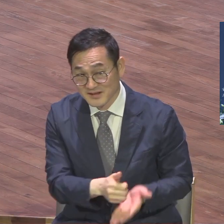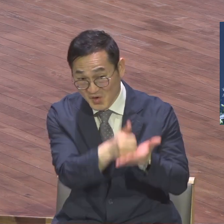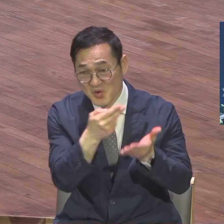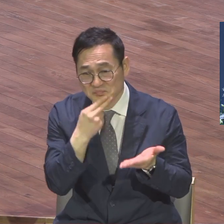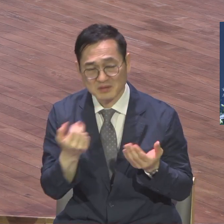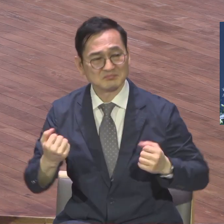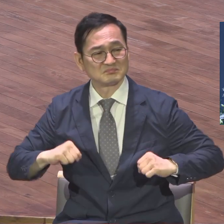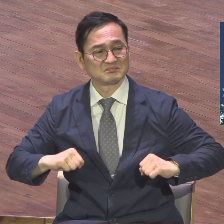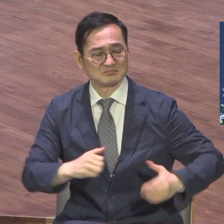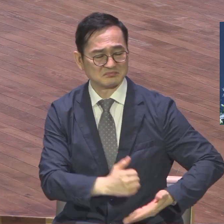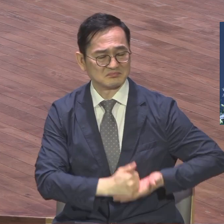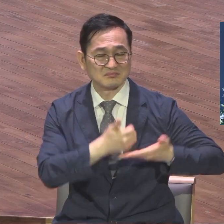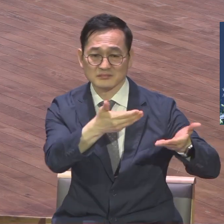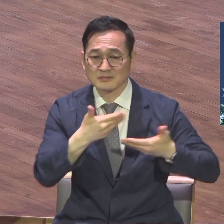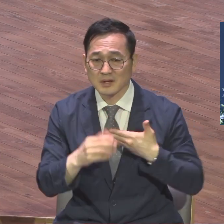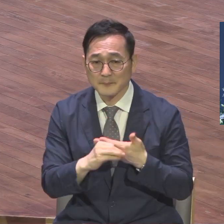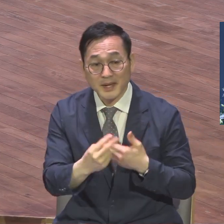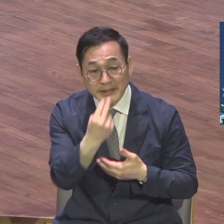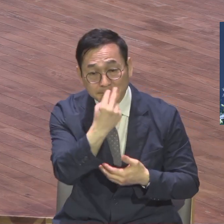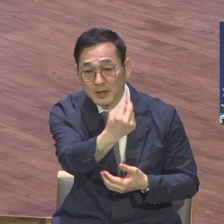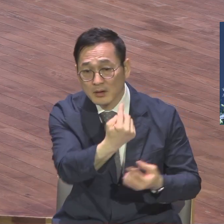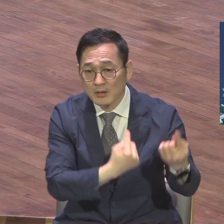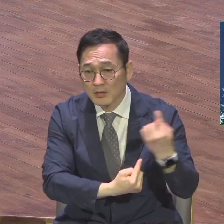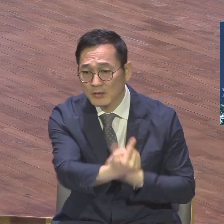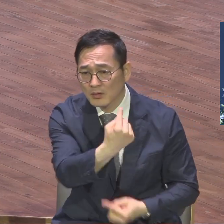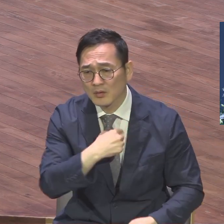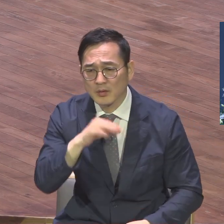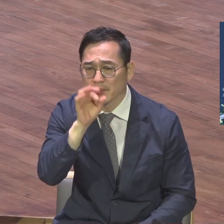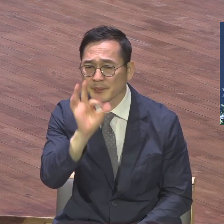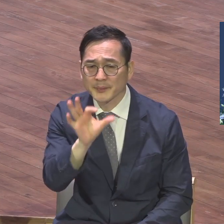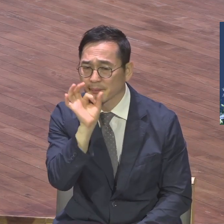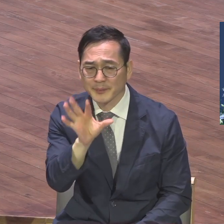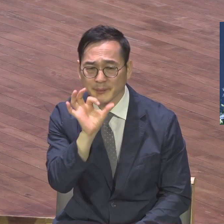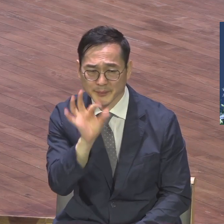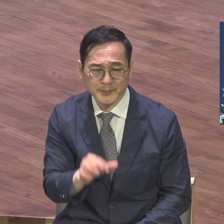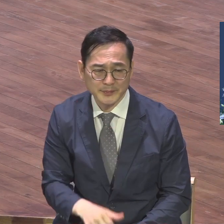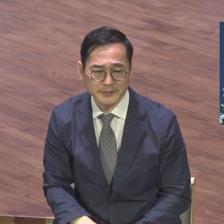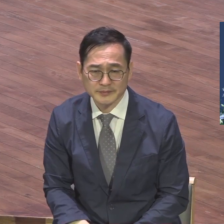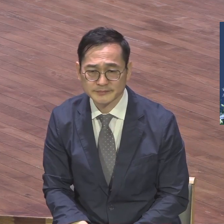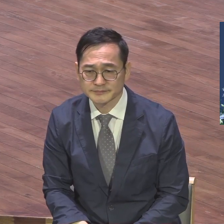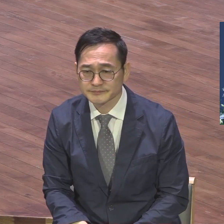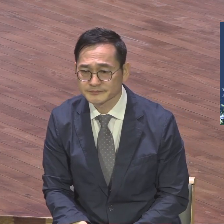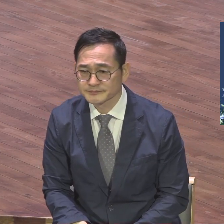어떻게 생명이 죽게 돌아오겠습니까? 섬길 때 열매가 맺히잖아요. 그래서